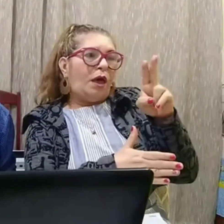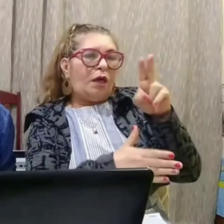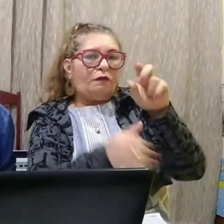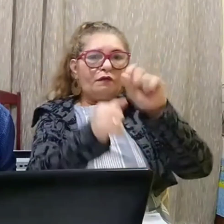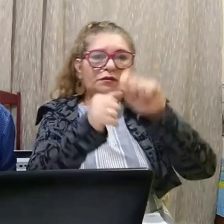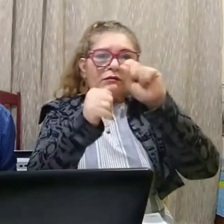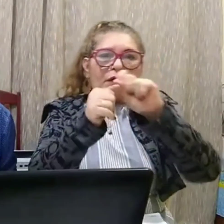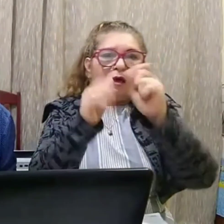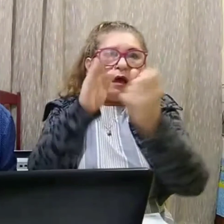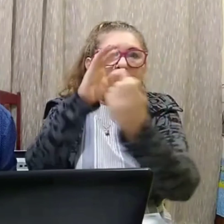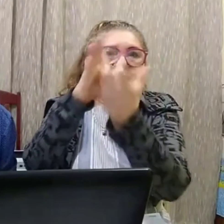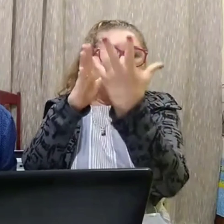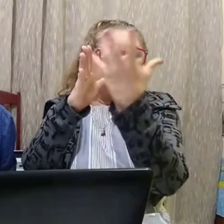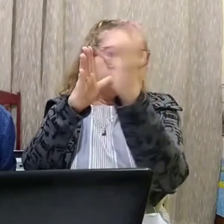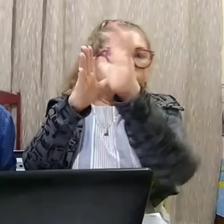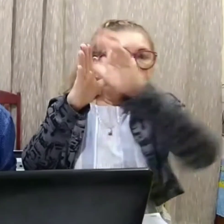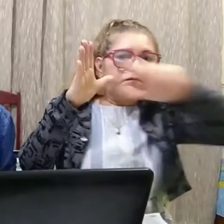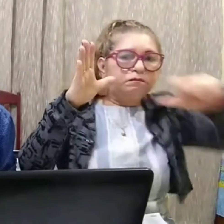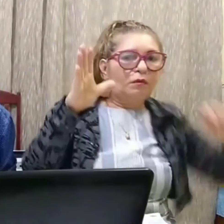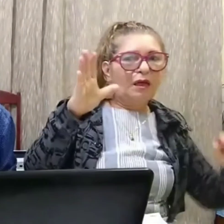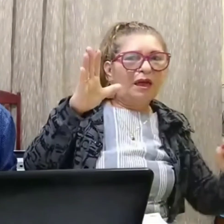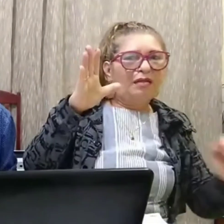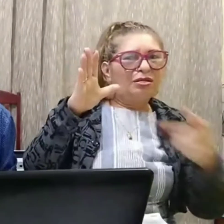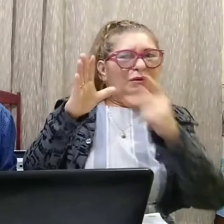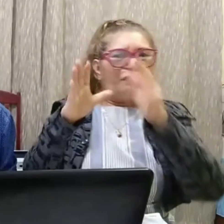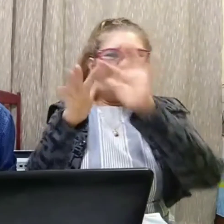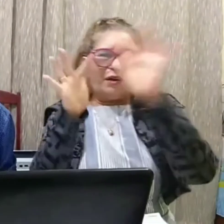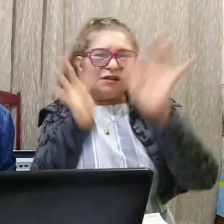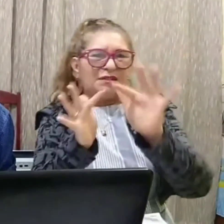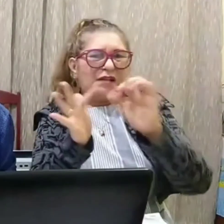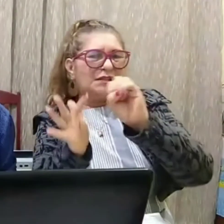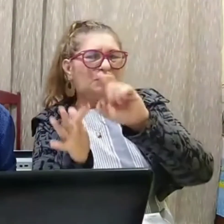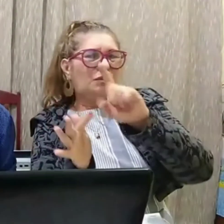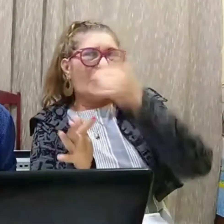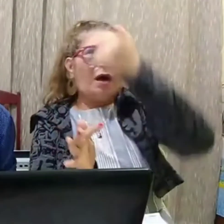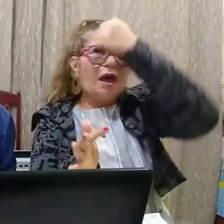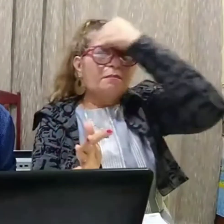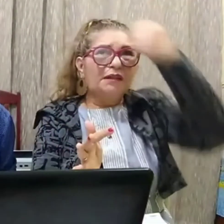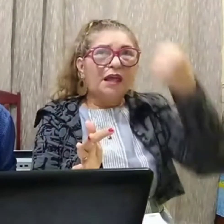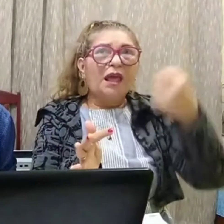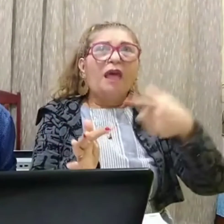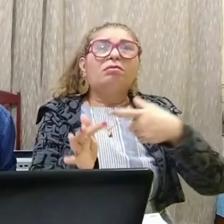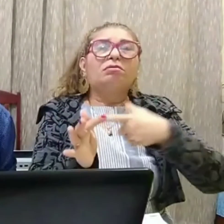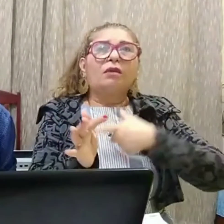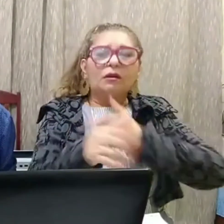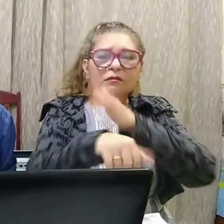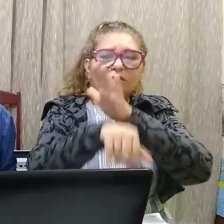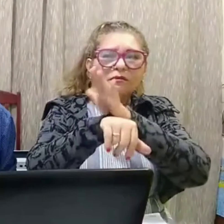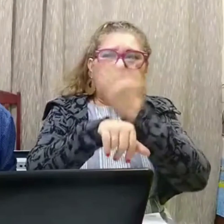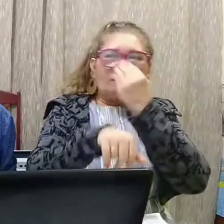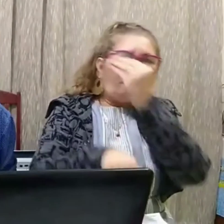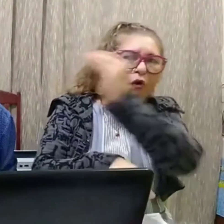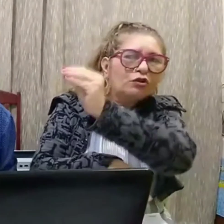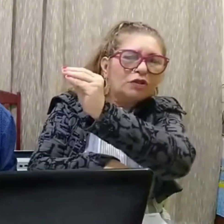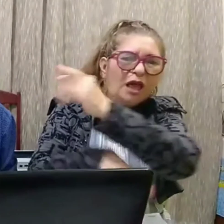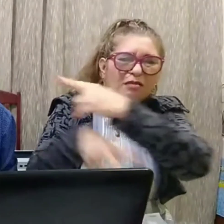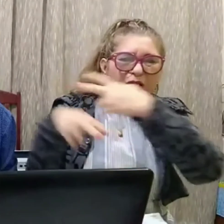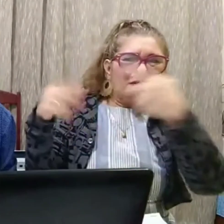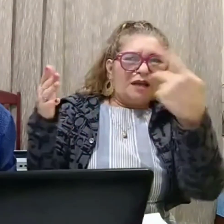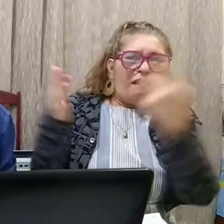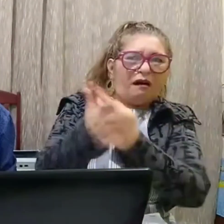teu candeeiro, caso não te arrependas. Tens, contudo, a teu favor que odeias as obras dos nicolaítas,